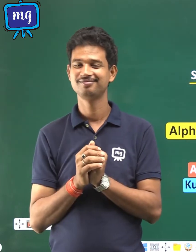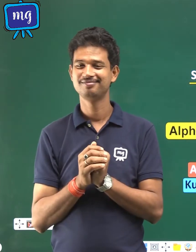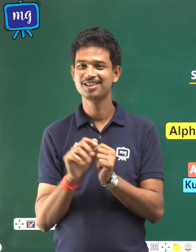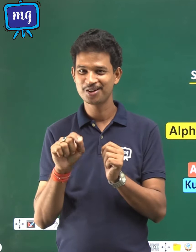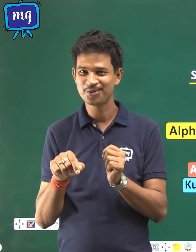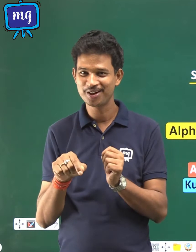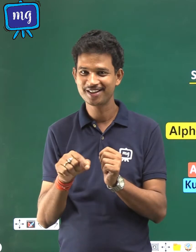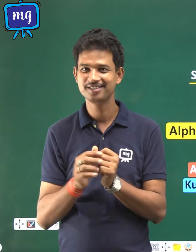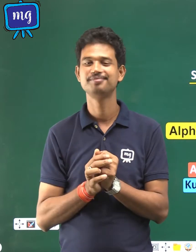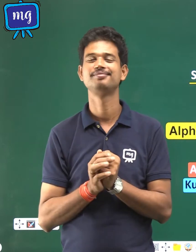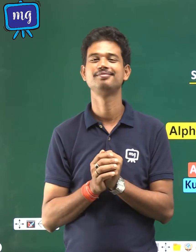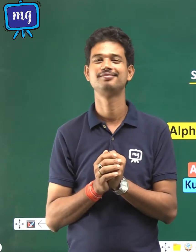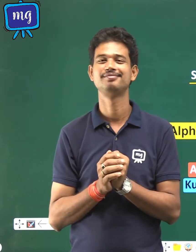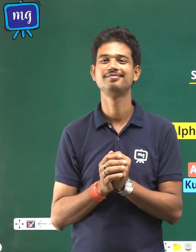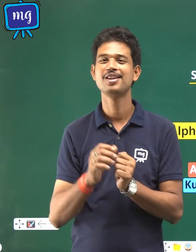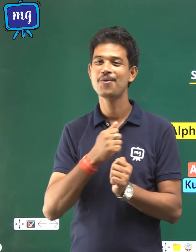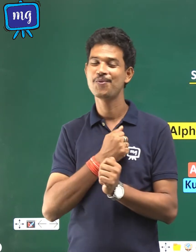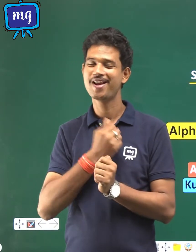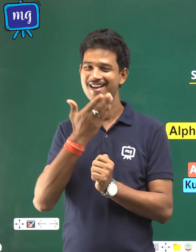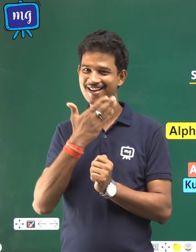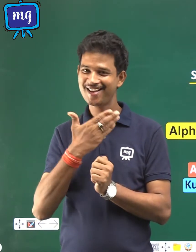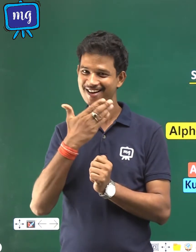Today, we shall read